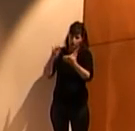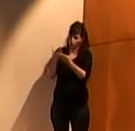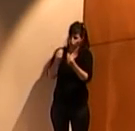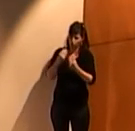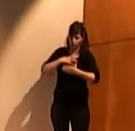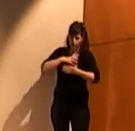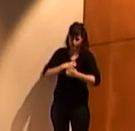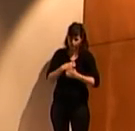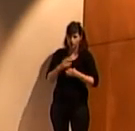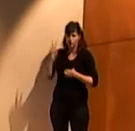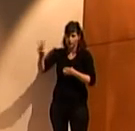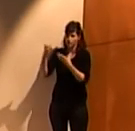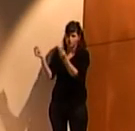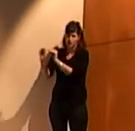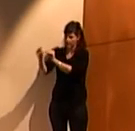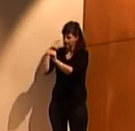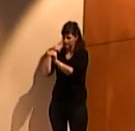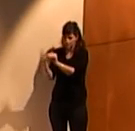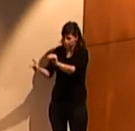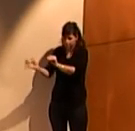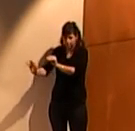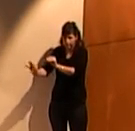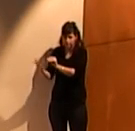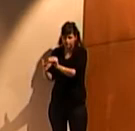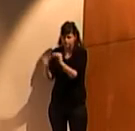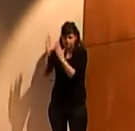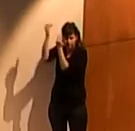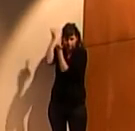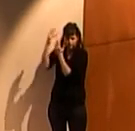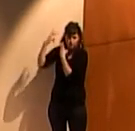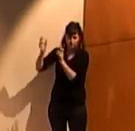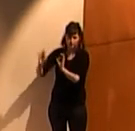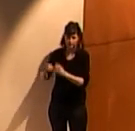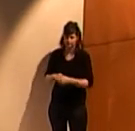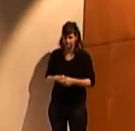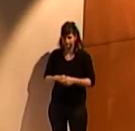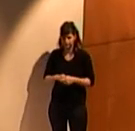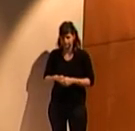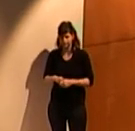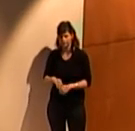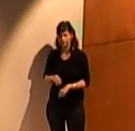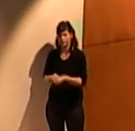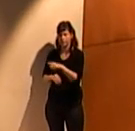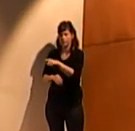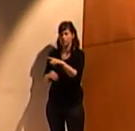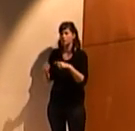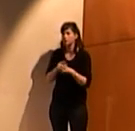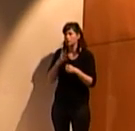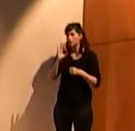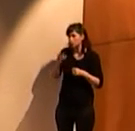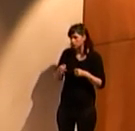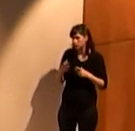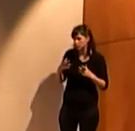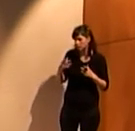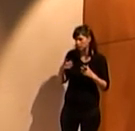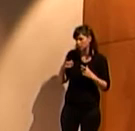lieux. Et c'est un point qu'on n'a pas pu travailler sur cette maquette. Oui, et puis après, elle est vouée à se promener, puisqu'on